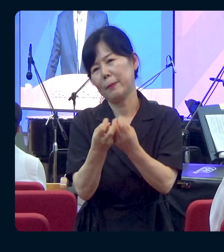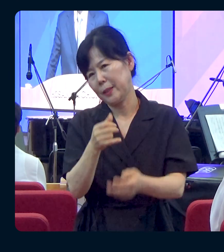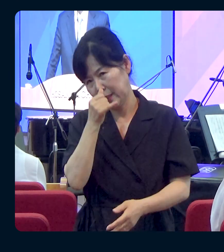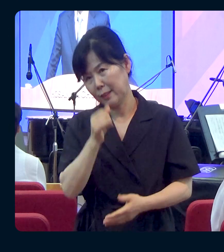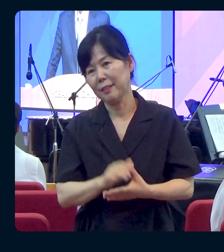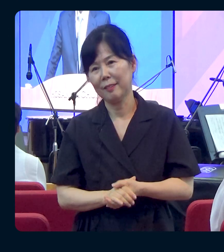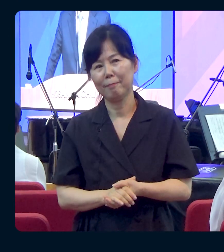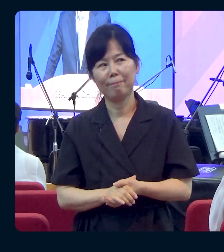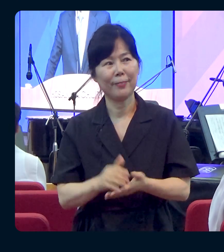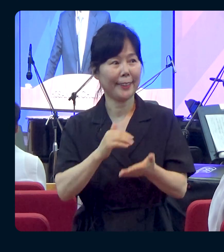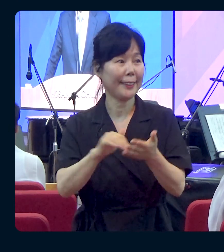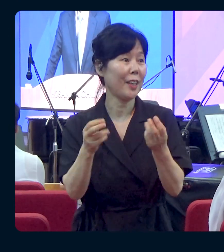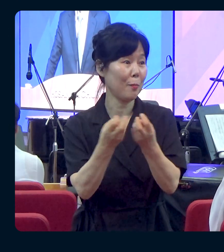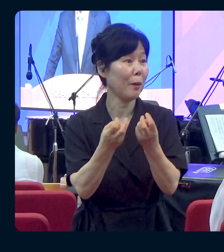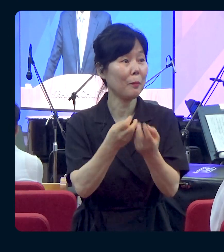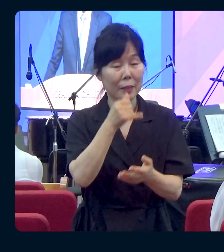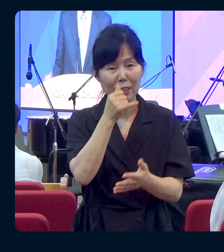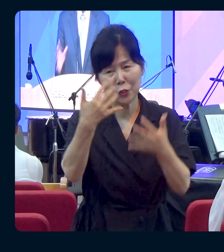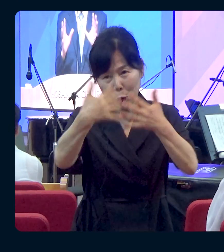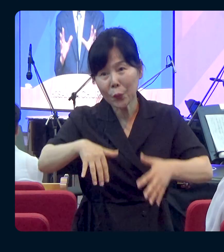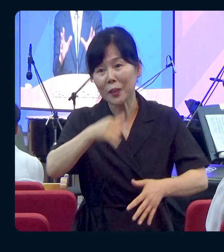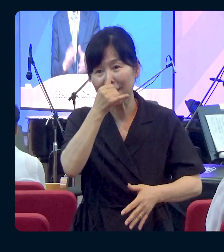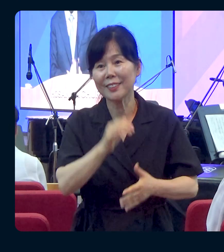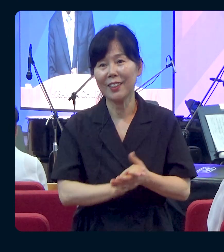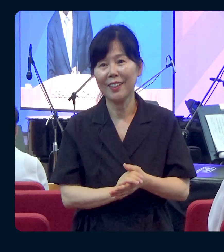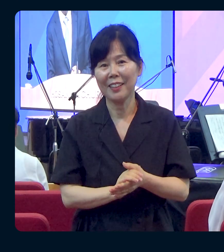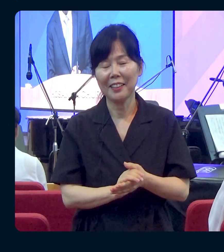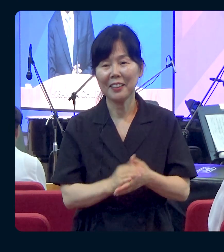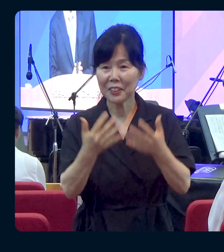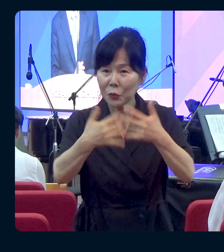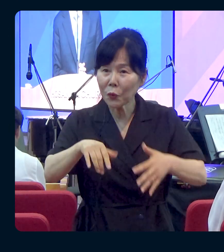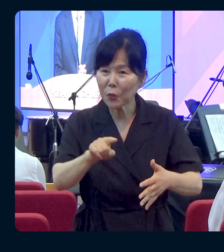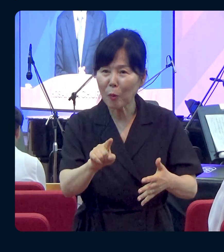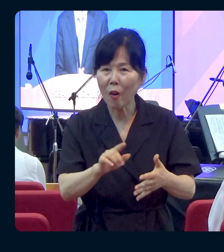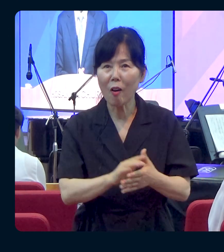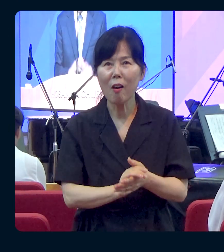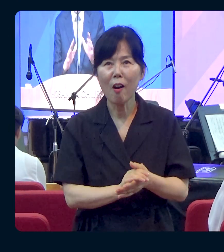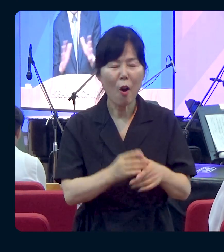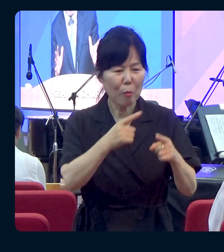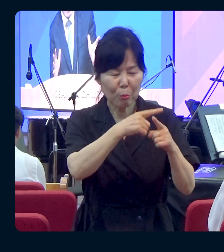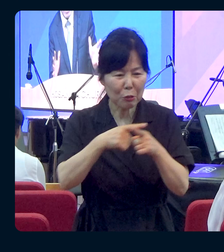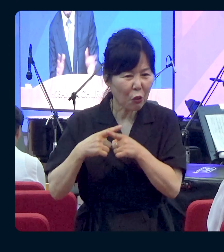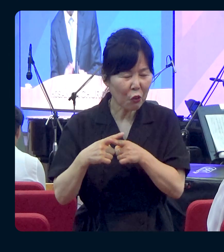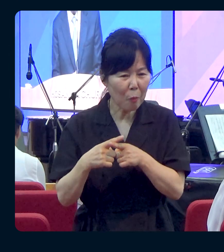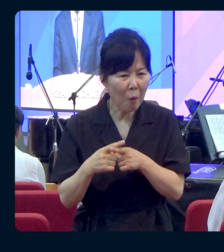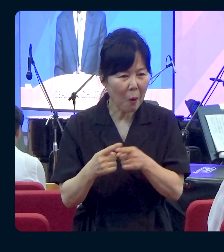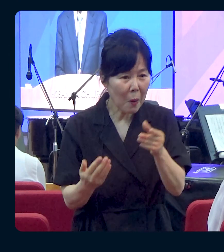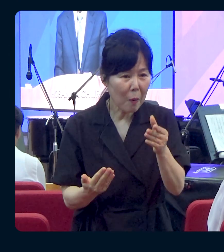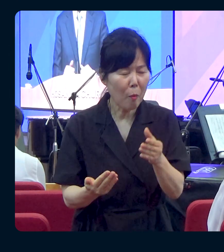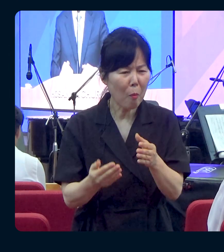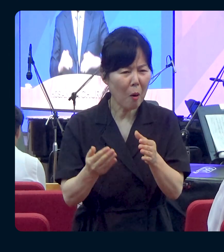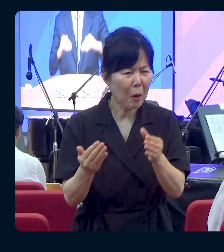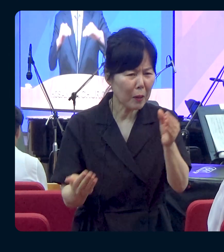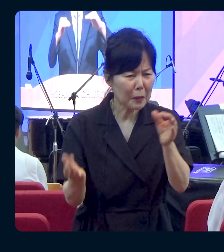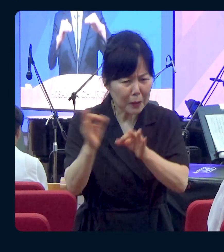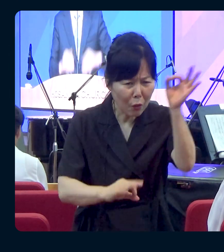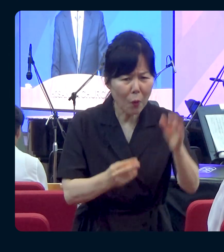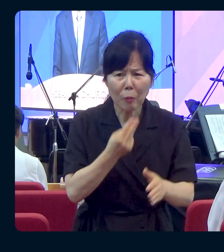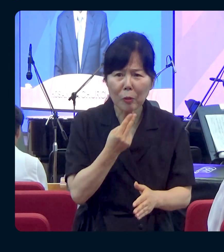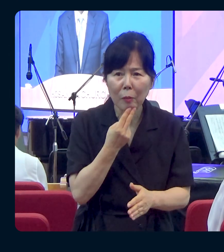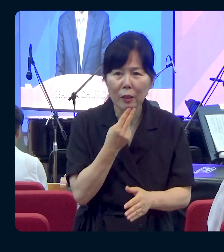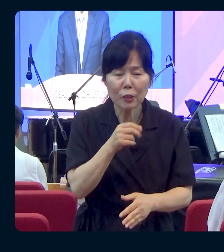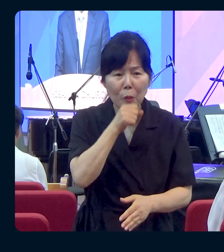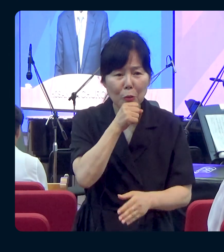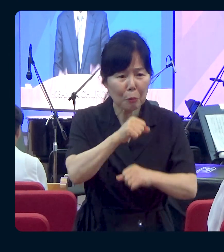나름 계산하는 방식이 있습니다. 바이코 스코어라고 그래서 그 방식이 있는데, 그냥 무작정 사고만 치지